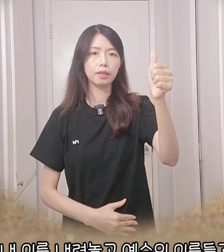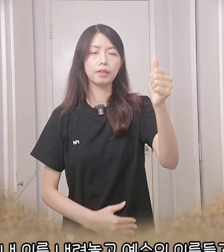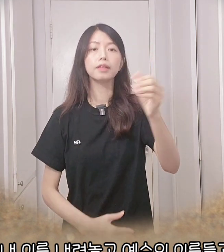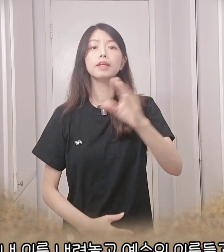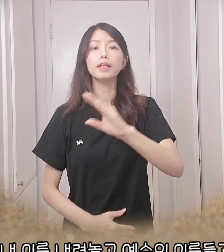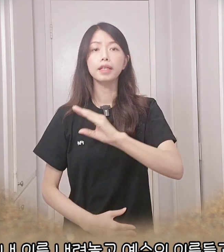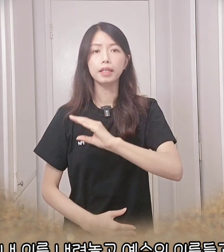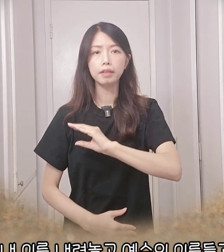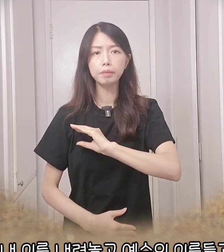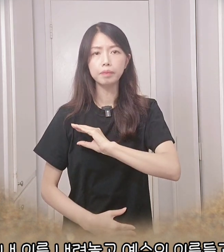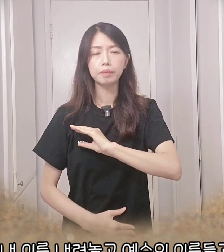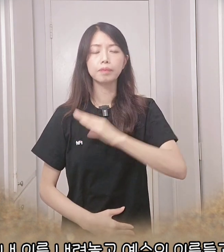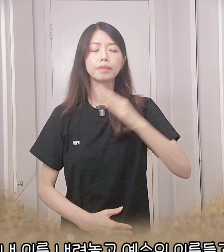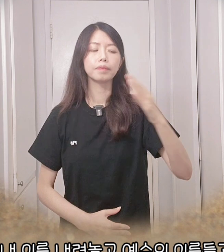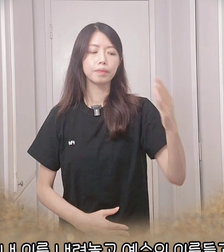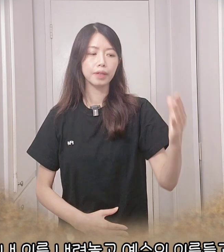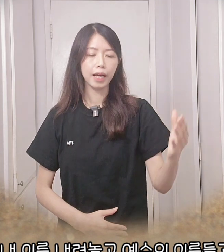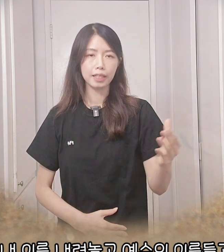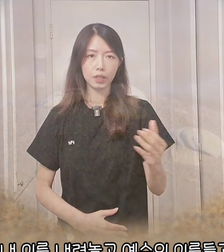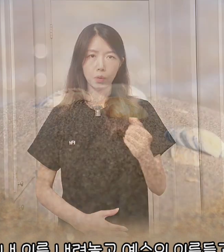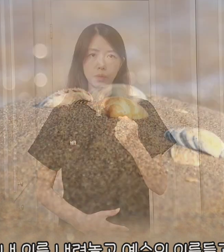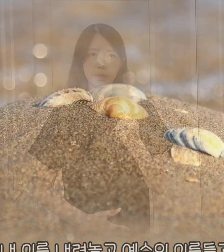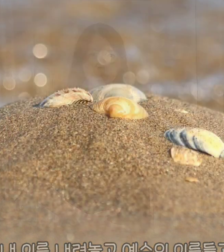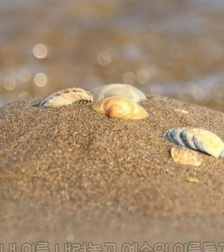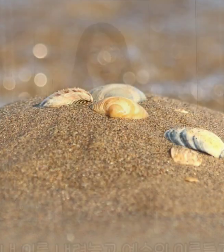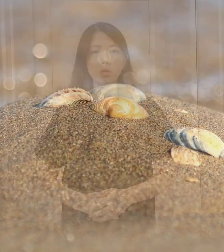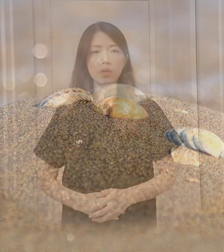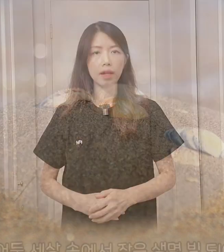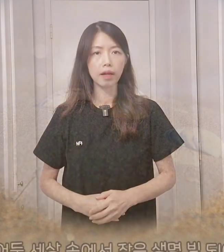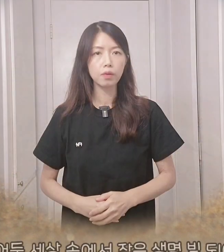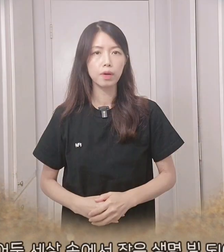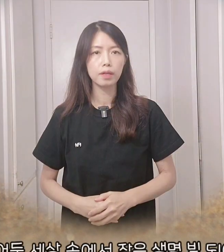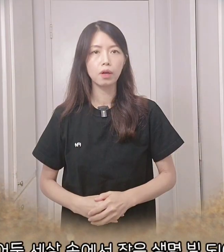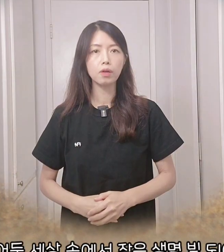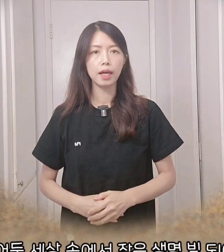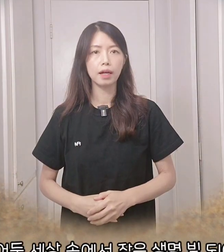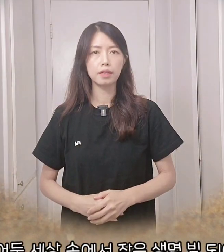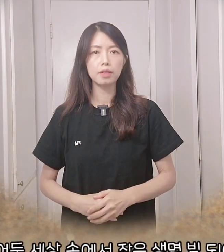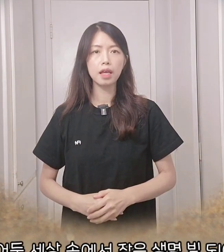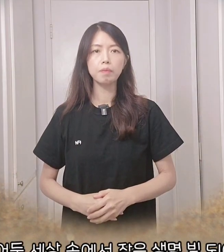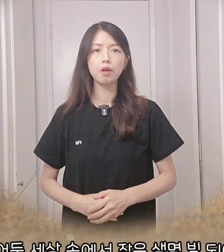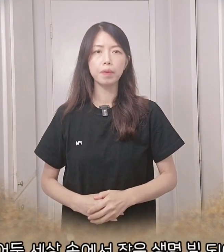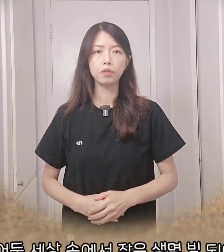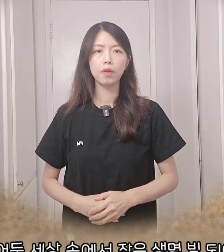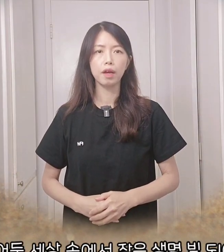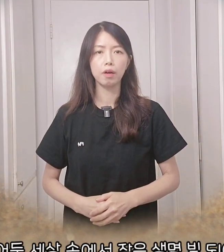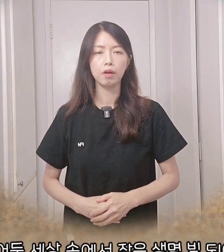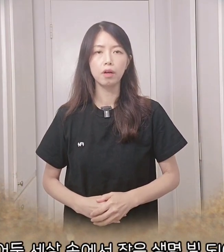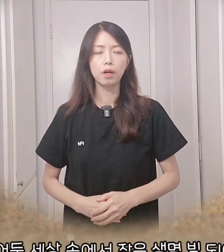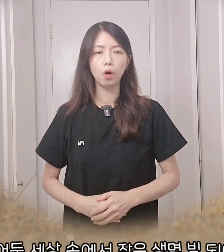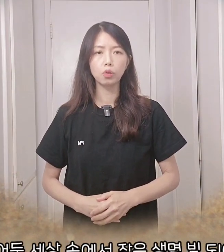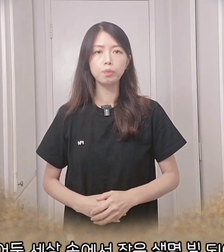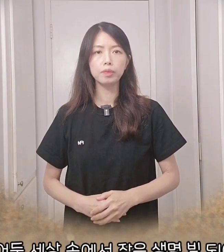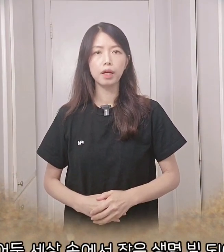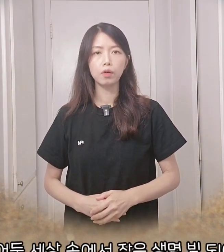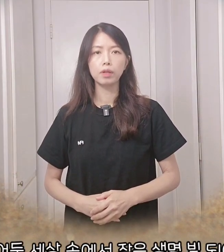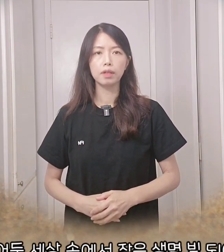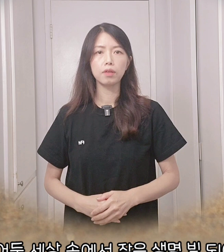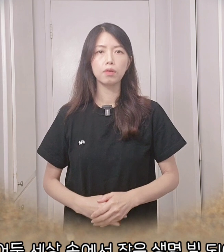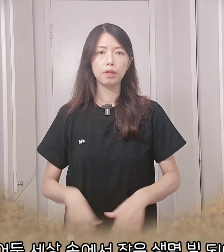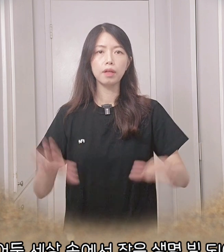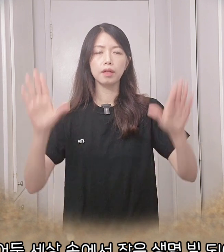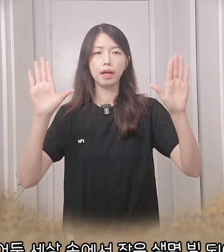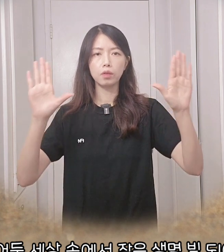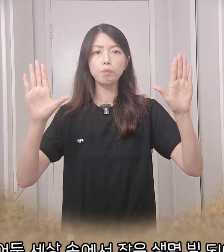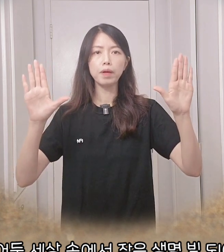예수의 이름 가지고 어두운 세상 속에서 작은 생명빛 되어 어둡다라고 한